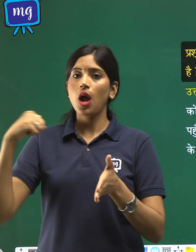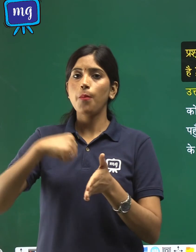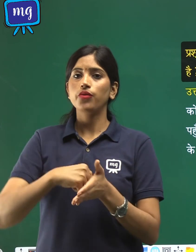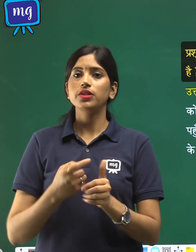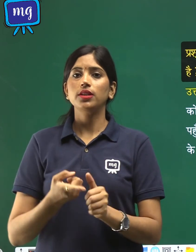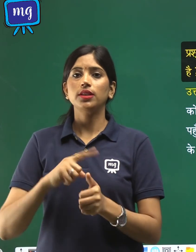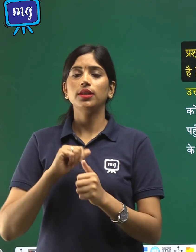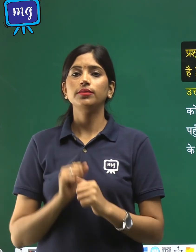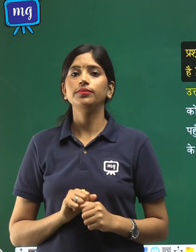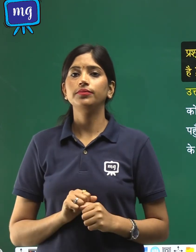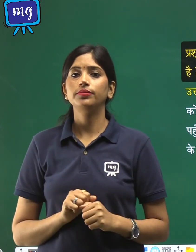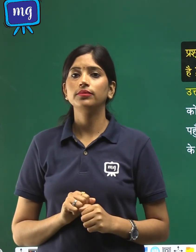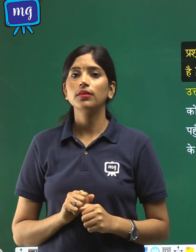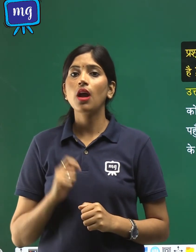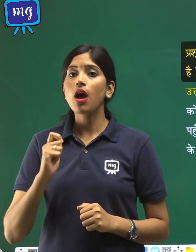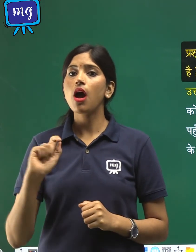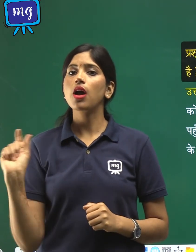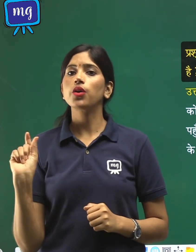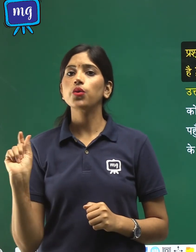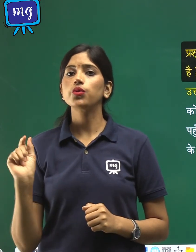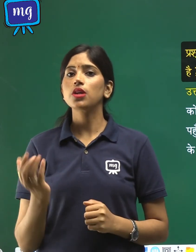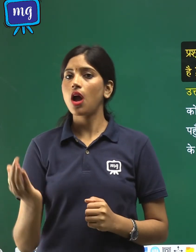पहुंचाने के काम आते हैं।